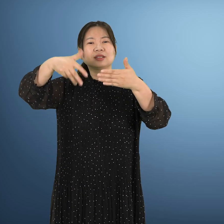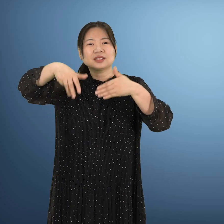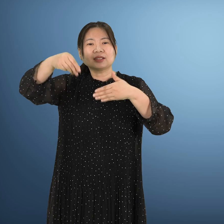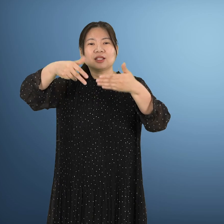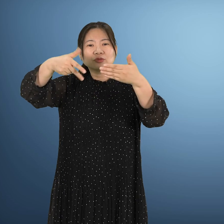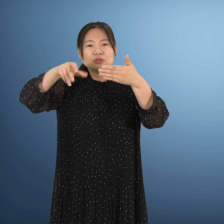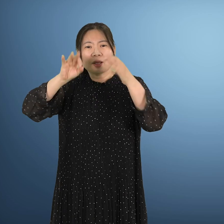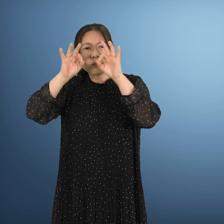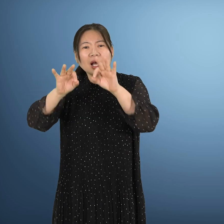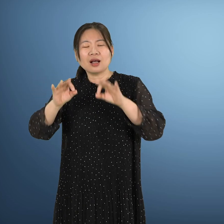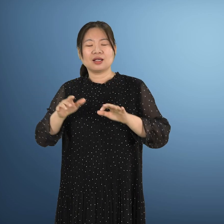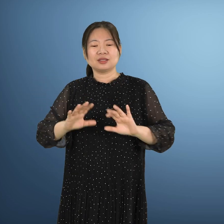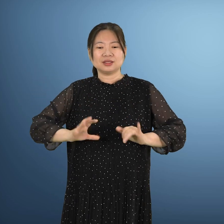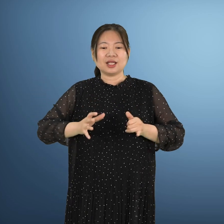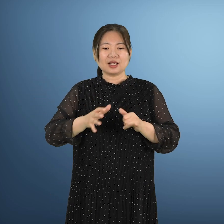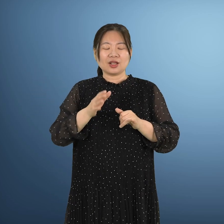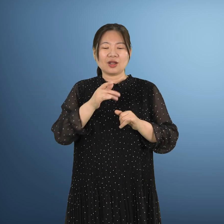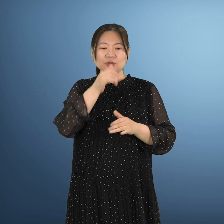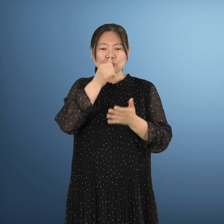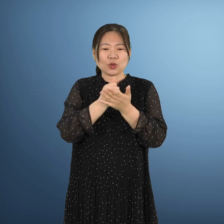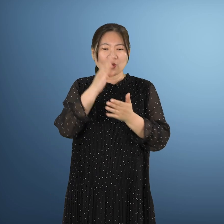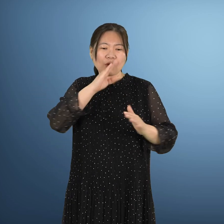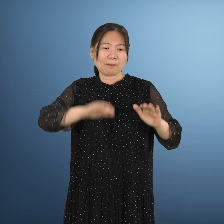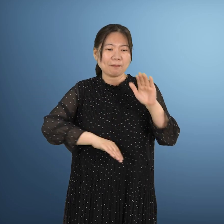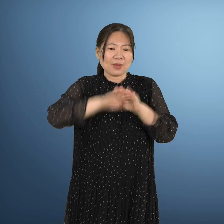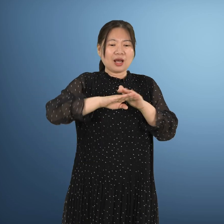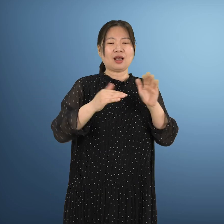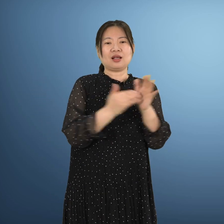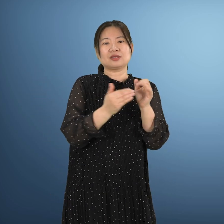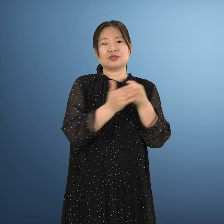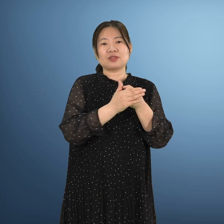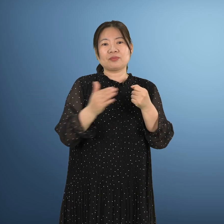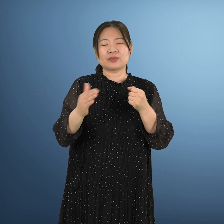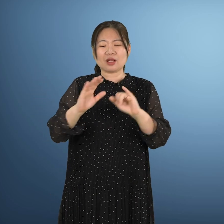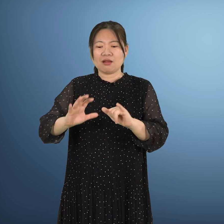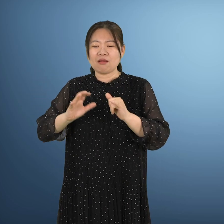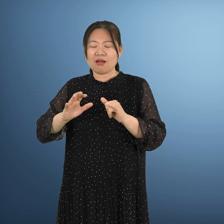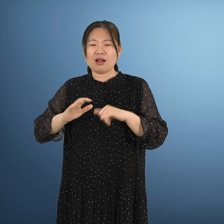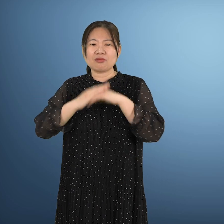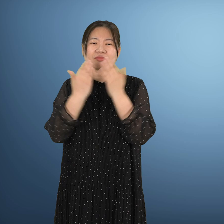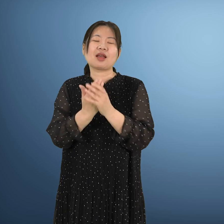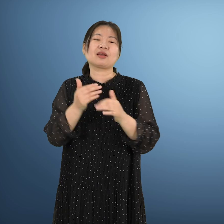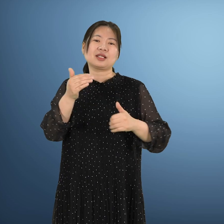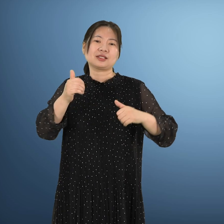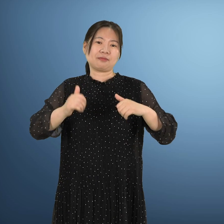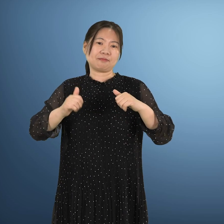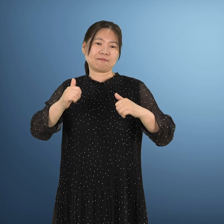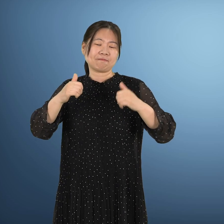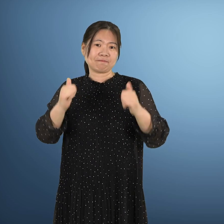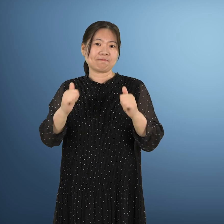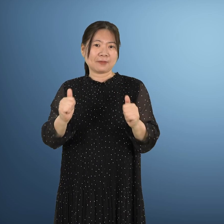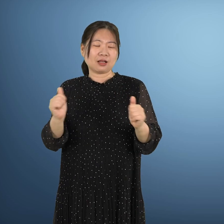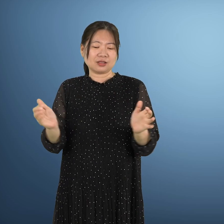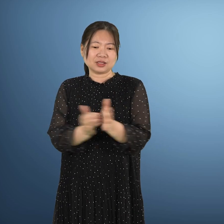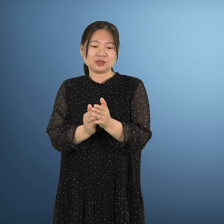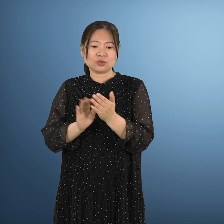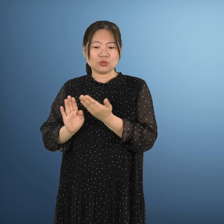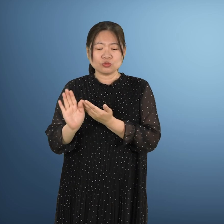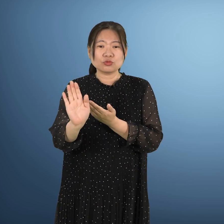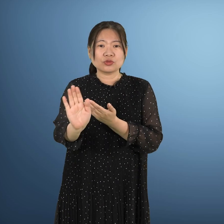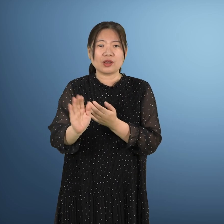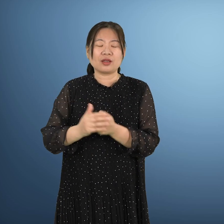이 땅에 죄악이 너무 관영돼서 세상을 다 심판하셨어요. 그러고